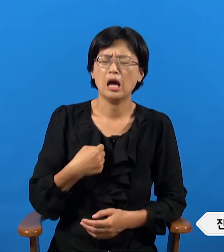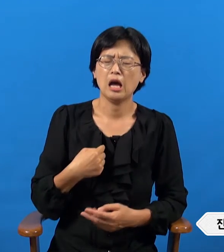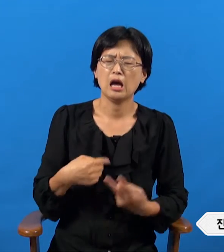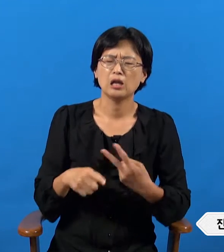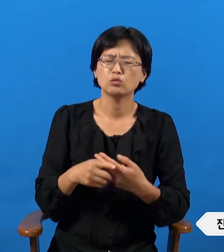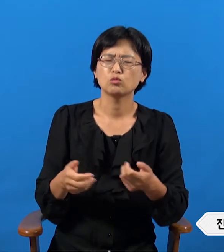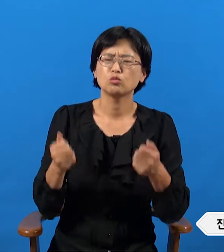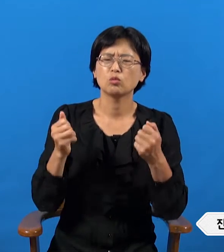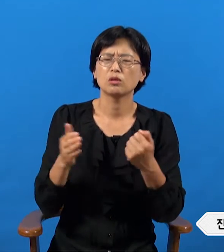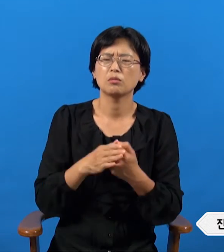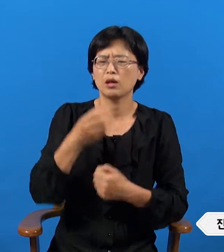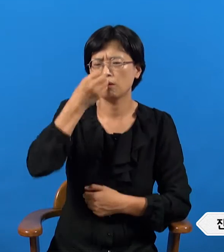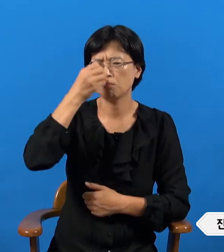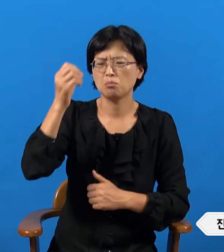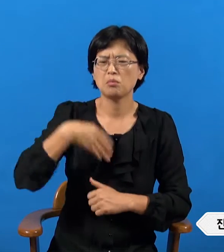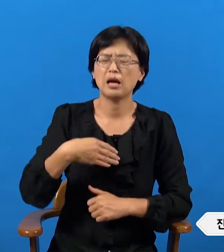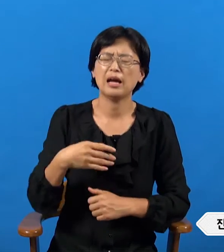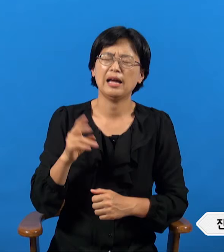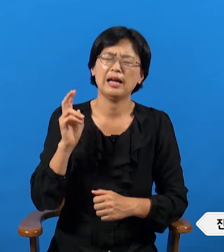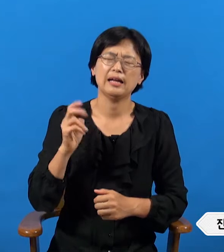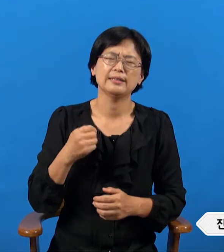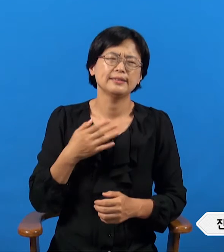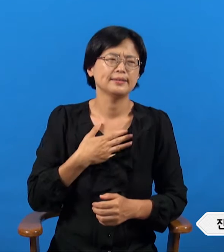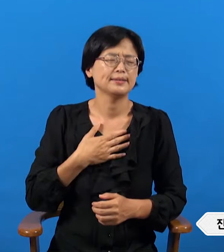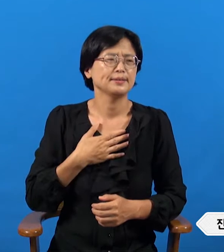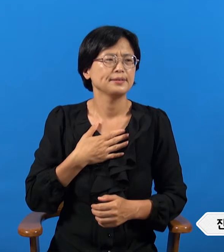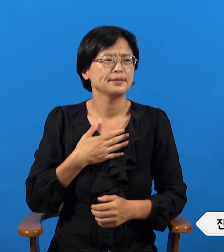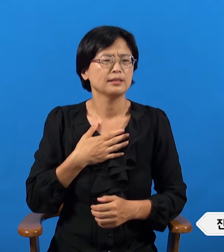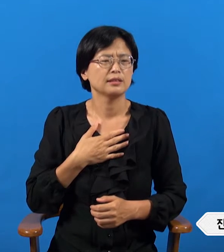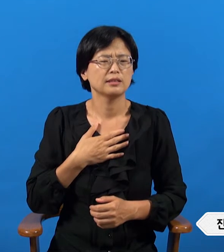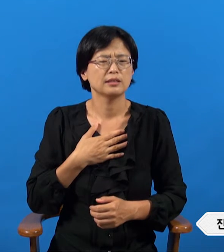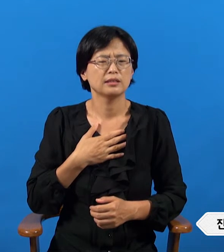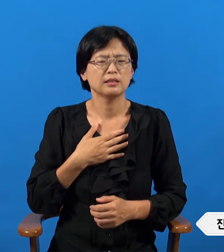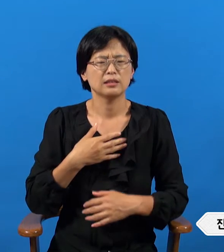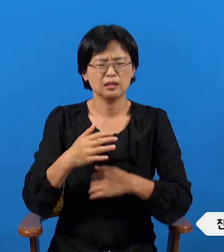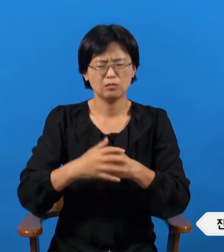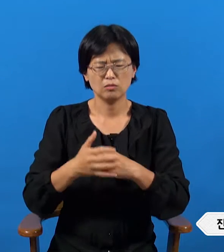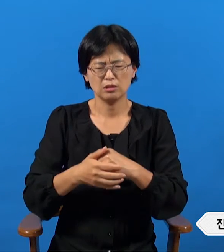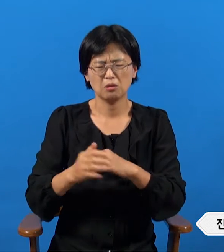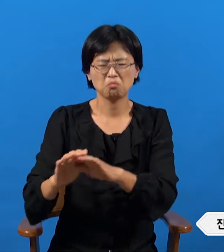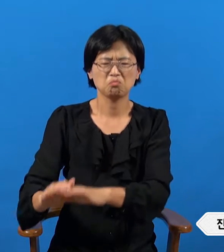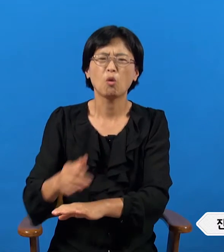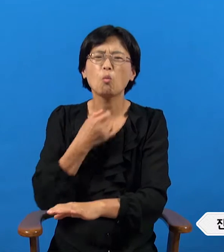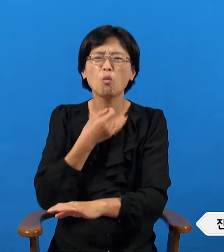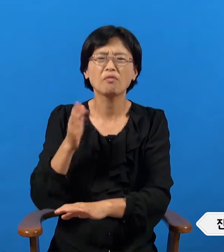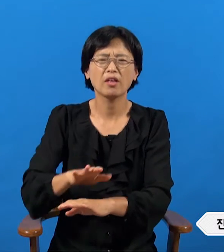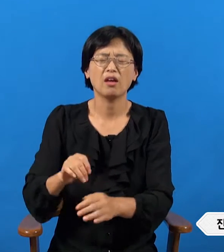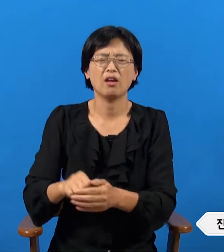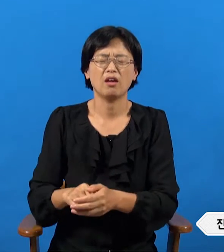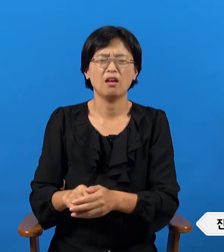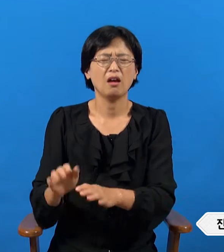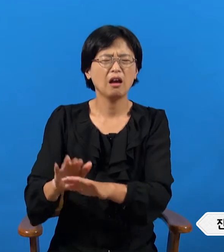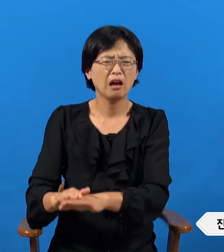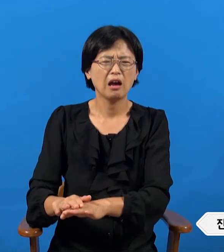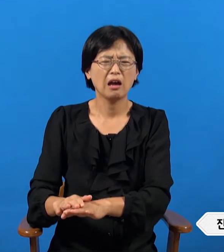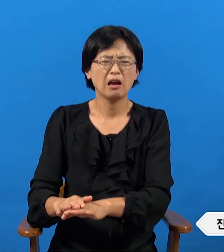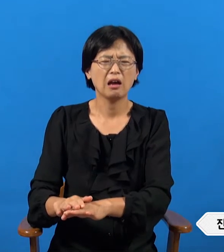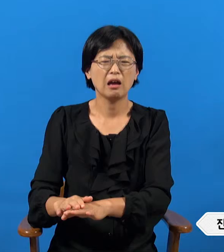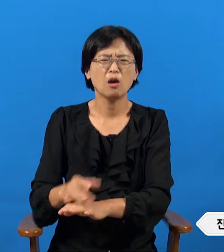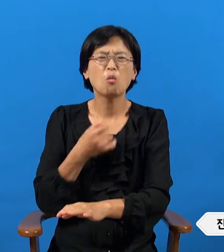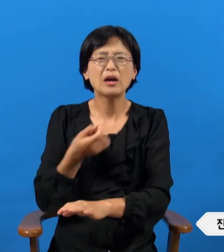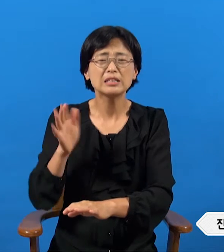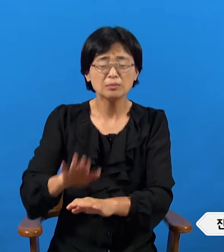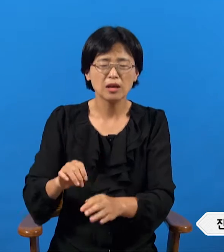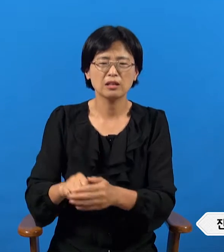나를 무시하는구나 라는 생각이 듭니다. 기분이 몹시 나빠서 그냥 놓고 나오고 싶지만 그냥 놓고 나오면 또